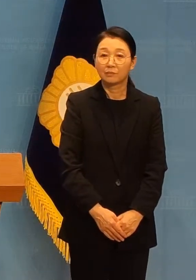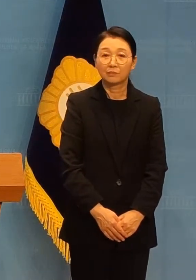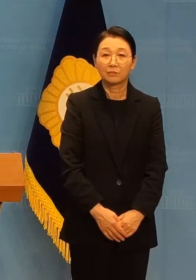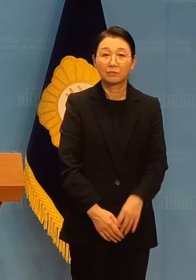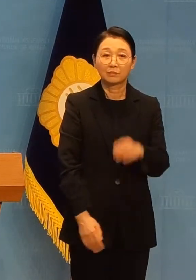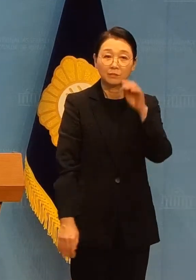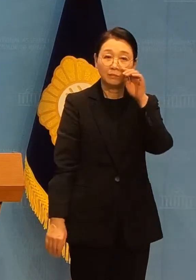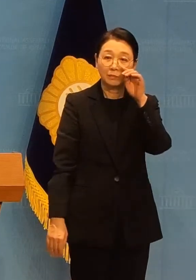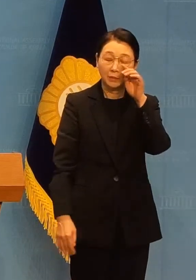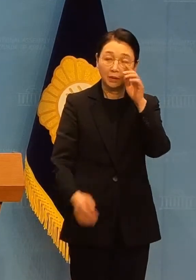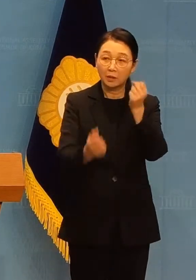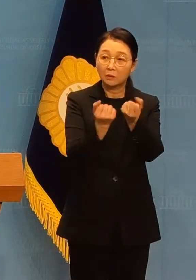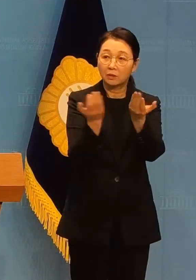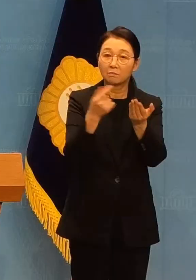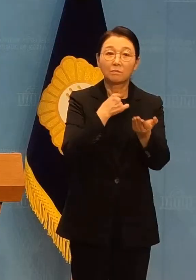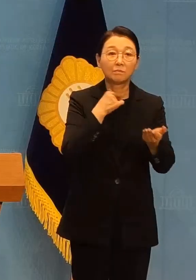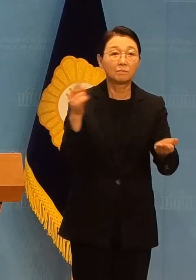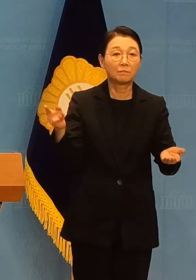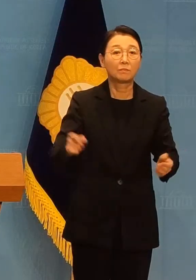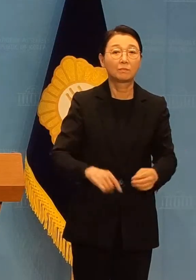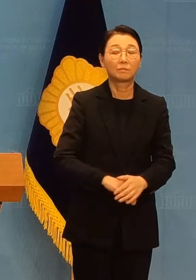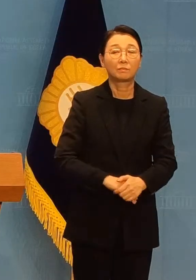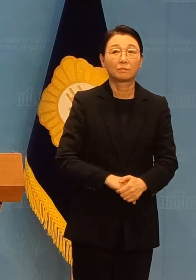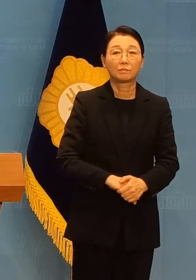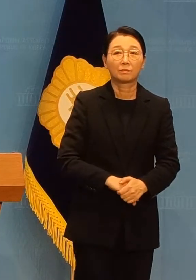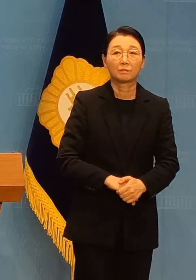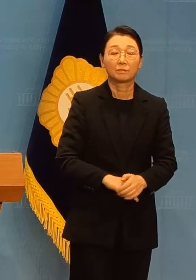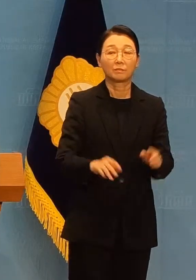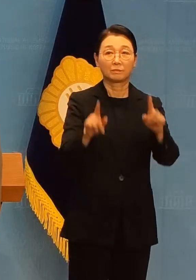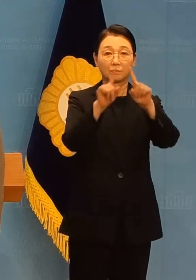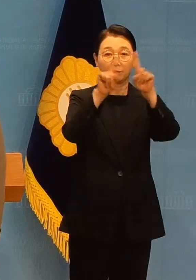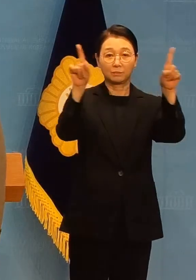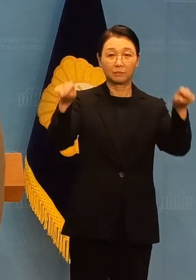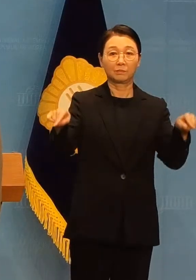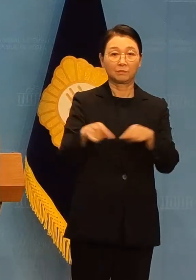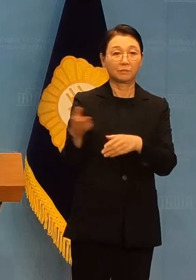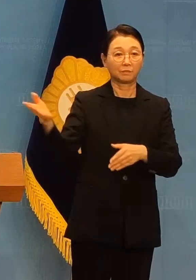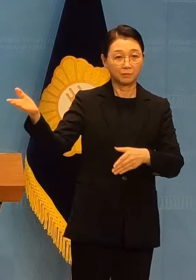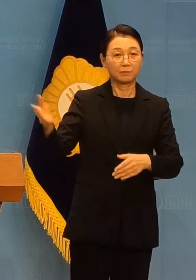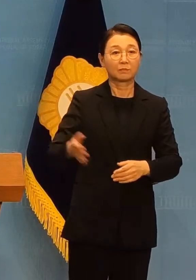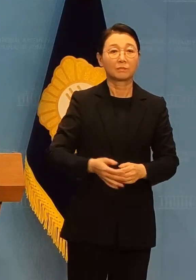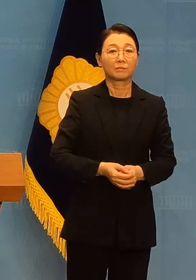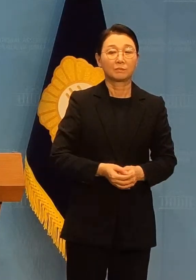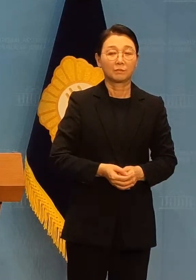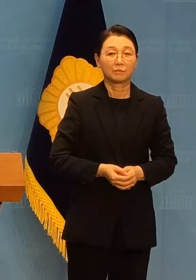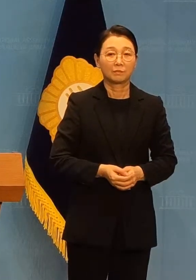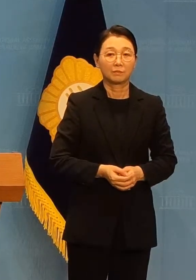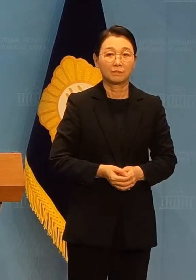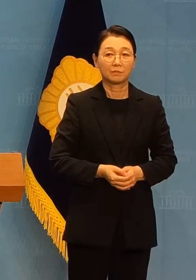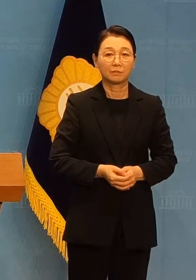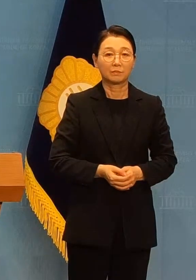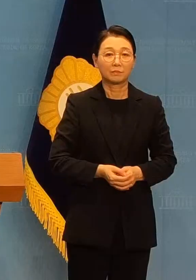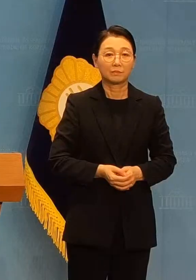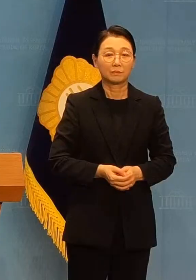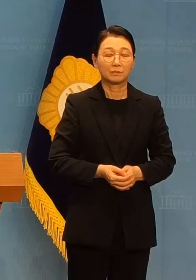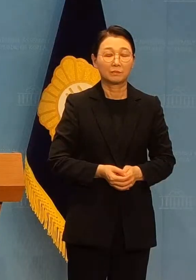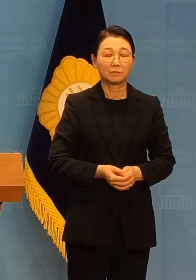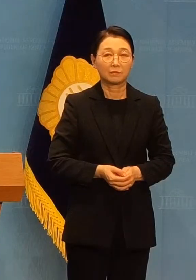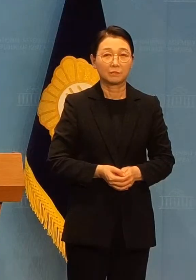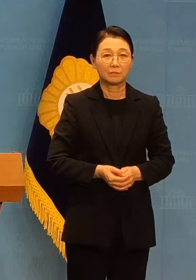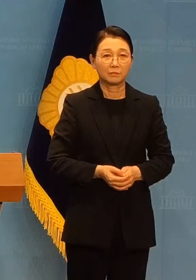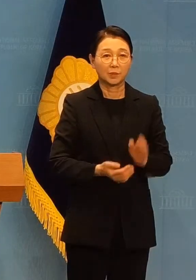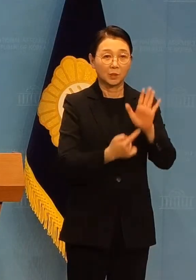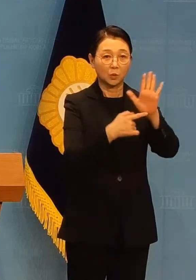기자님들께 설명을 드립니다. 지금 이 파넬은 지난 비공개